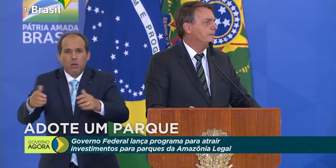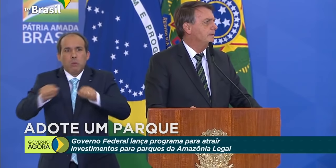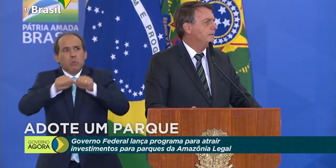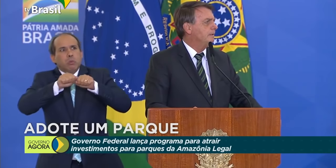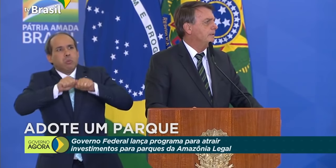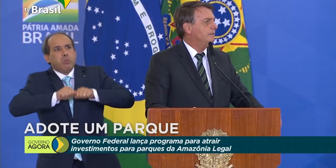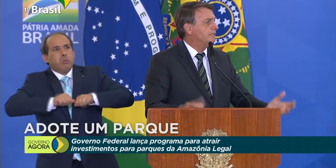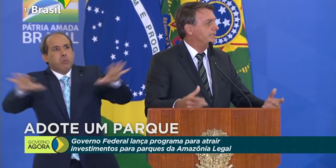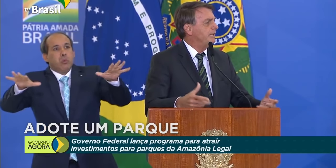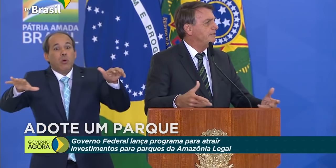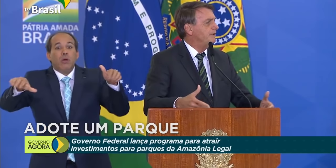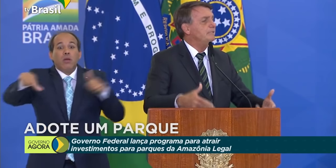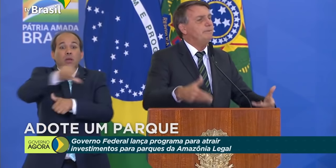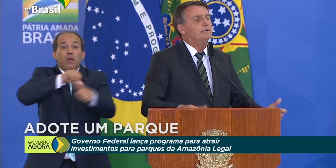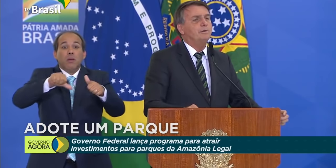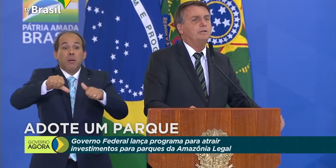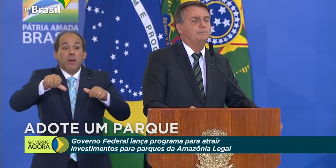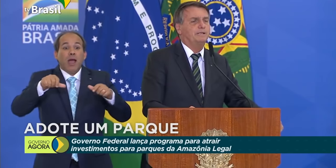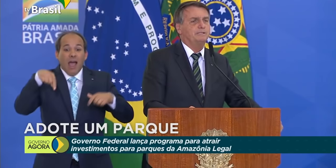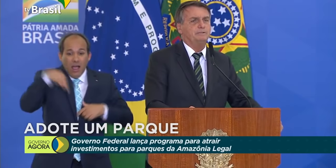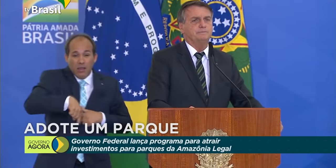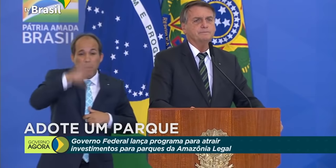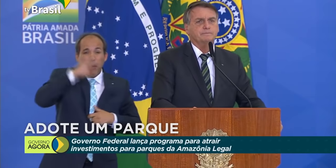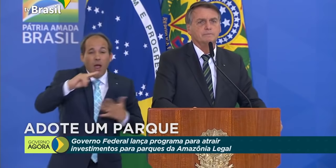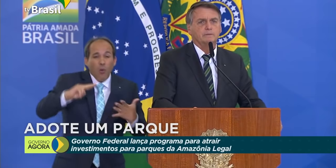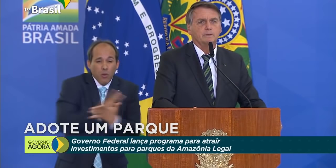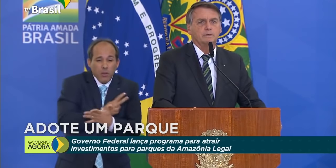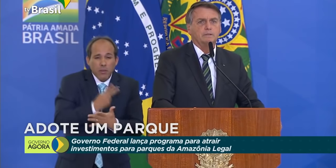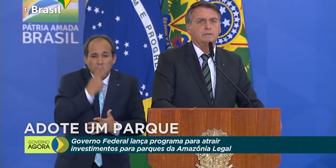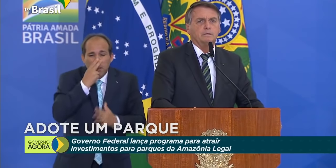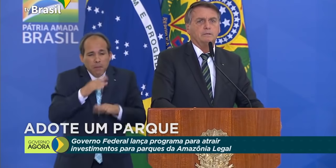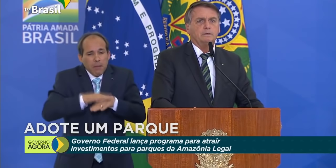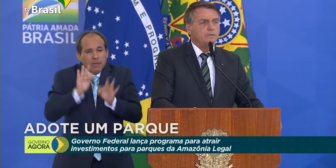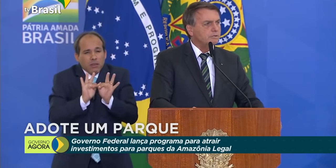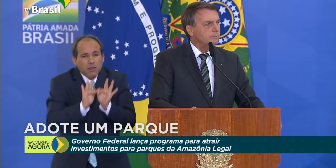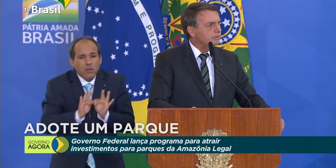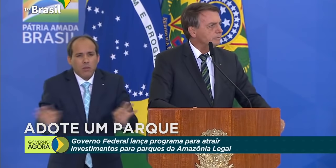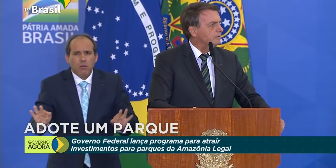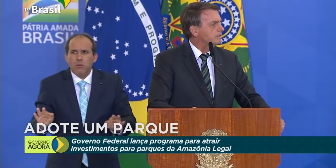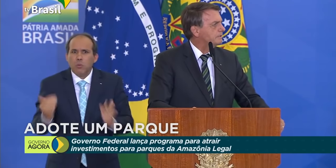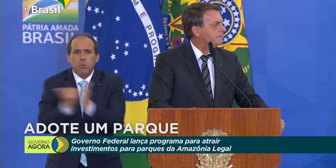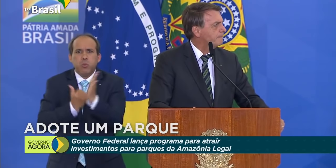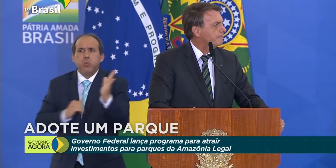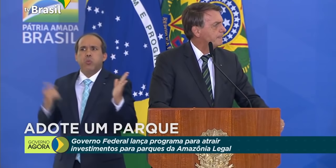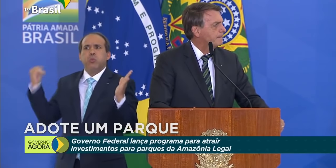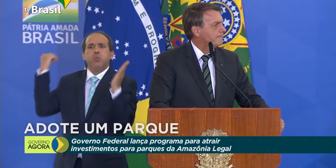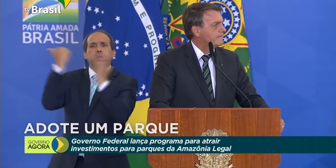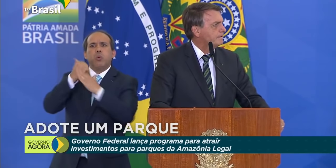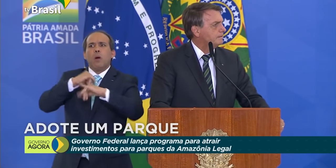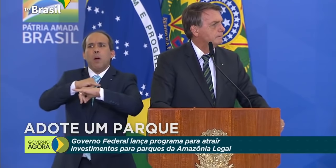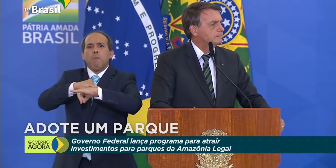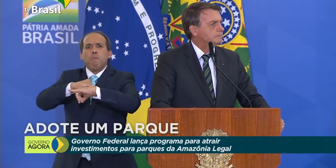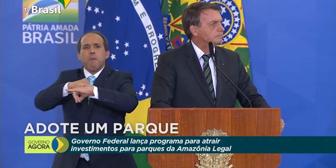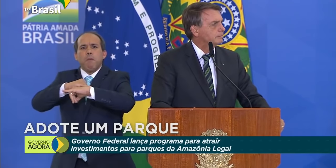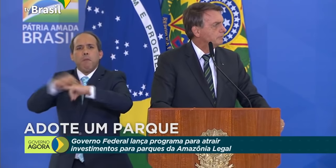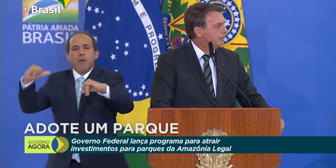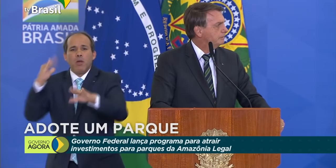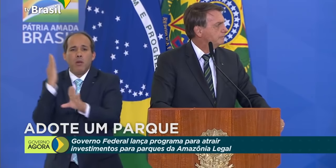acontece algo dezena de vezes menor do Brasil Nós não somos humildes